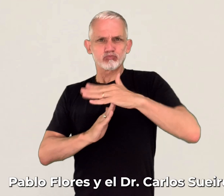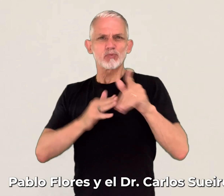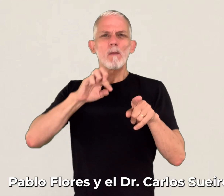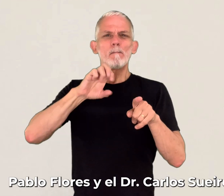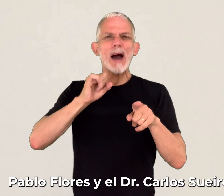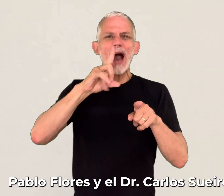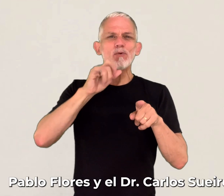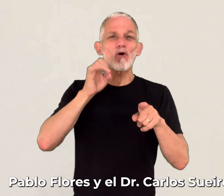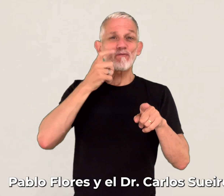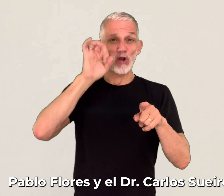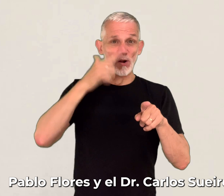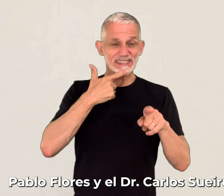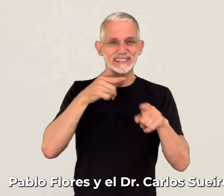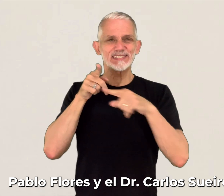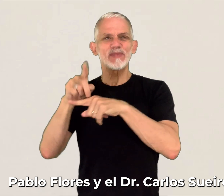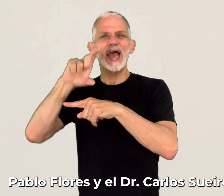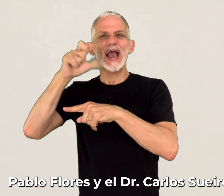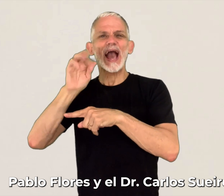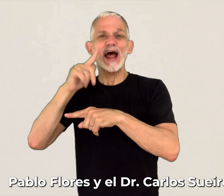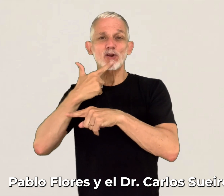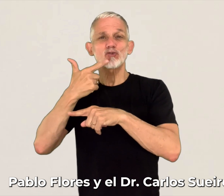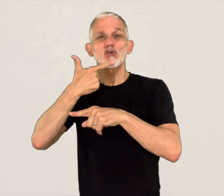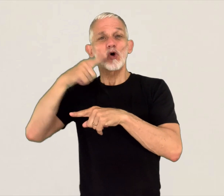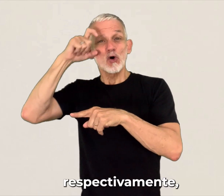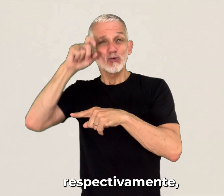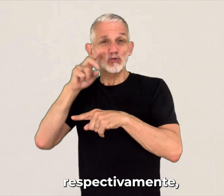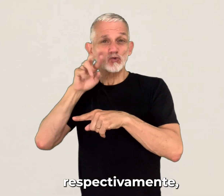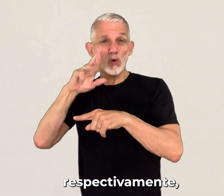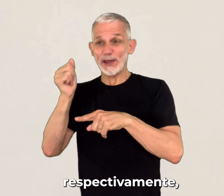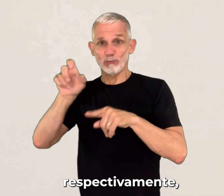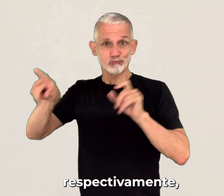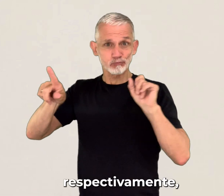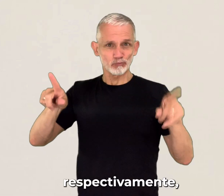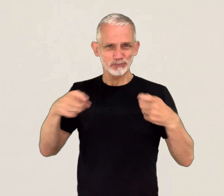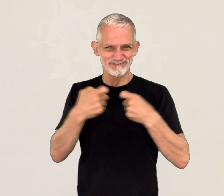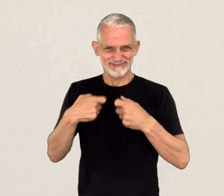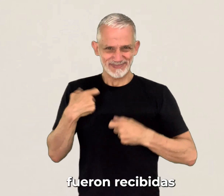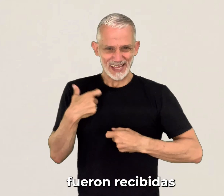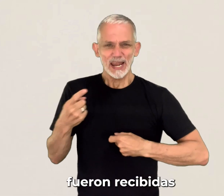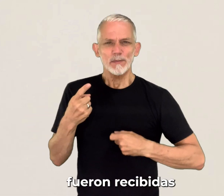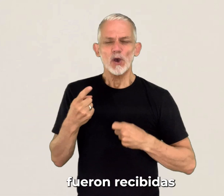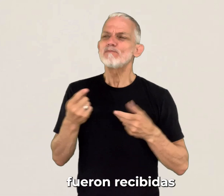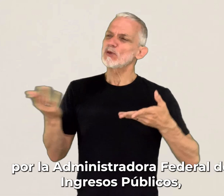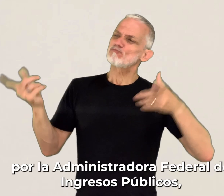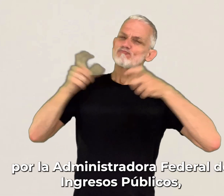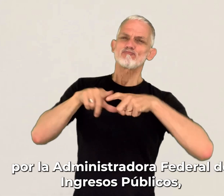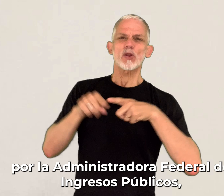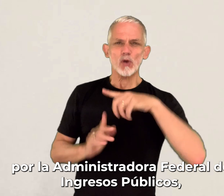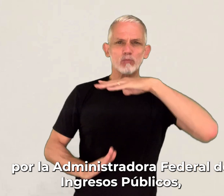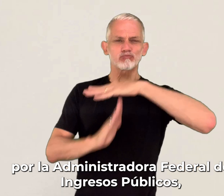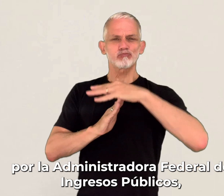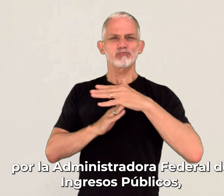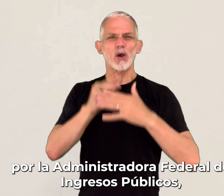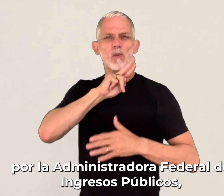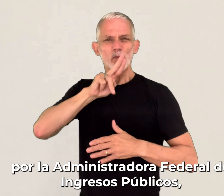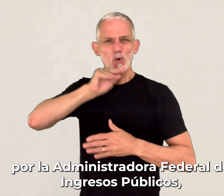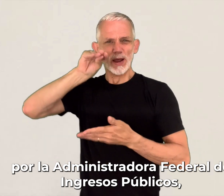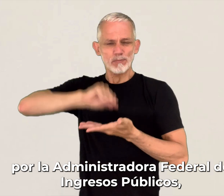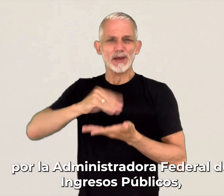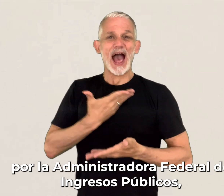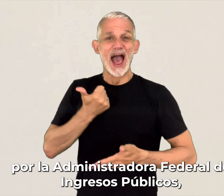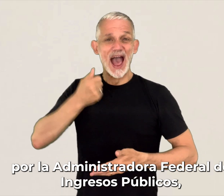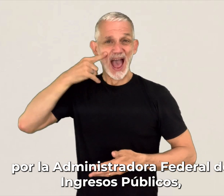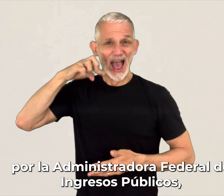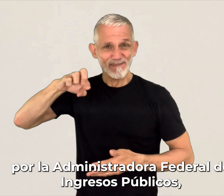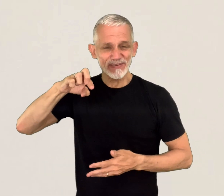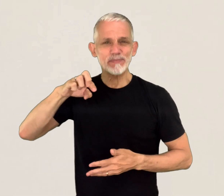por Pablo Flores y el do Carlos sueiro respectivamente fueron recibidas por la administradora Federal de